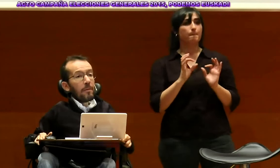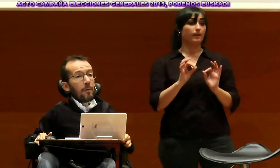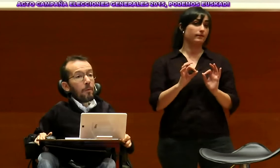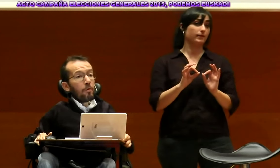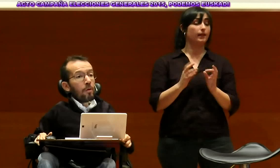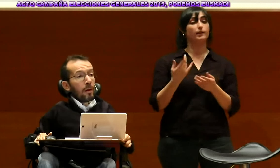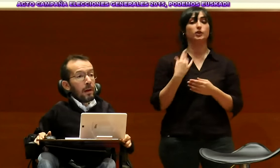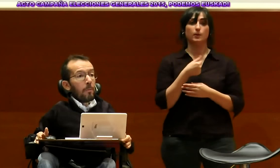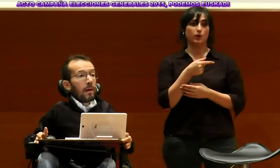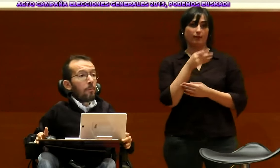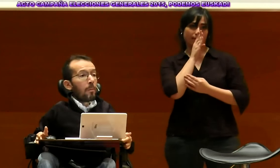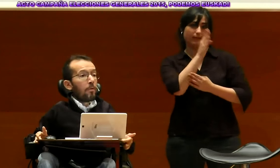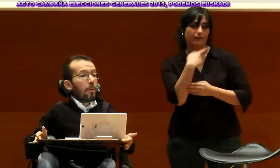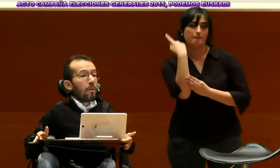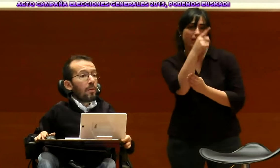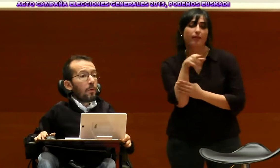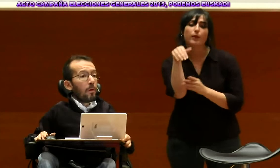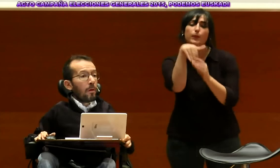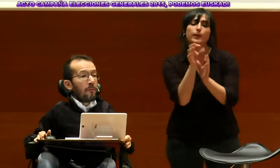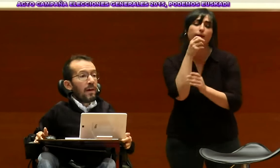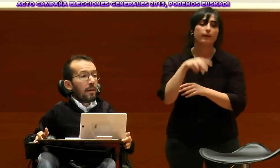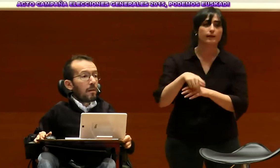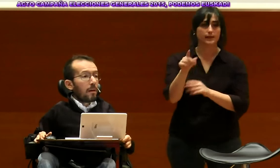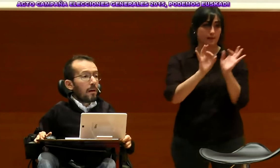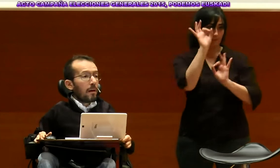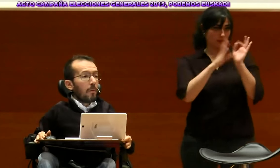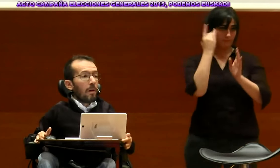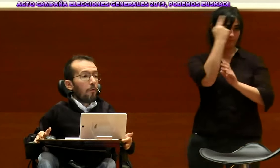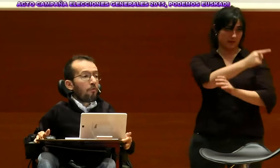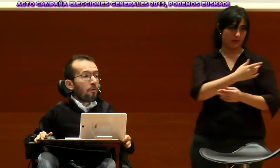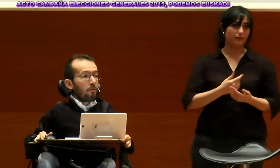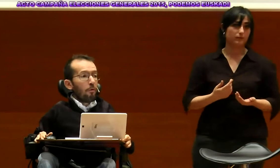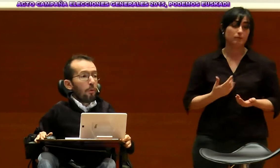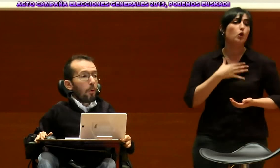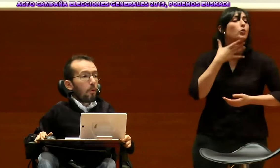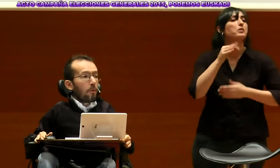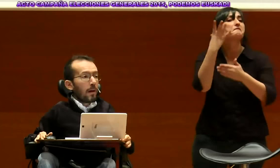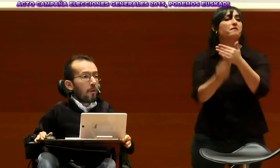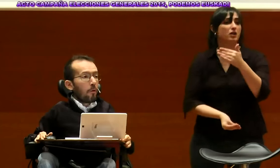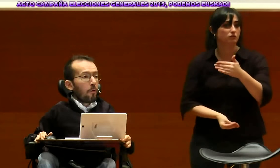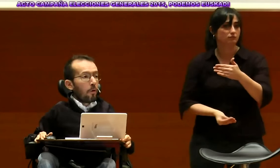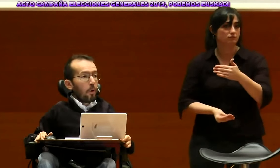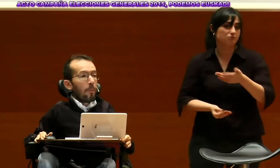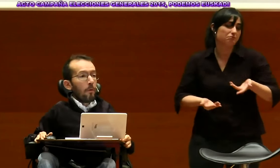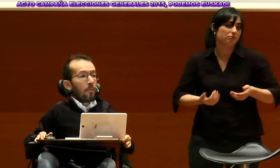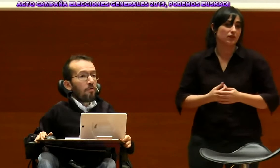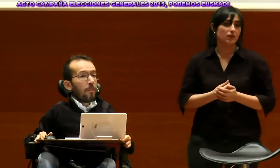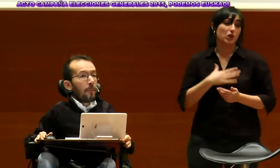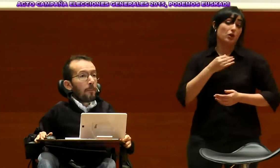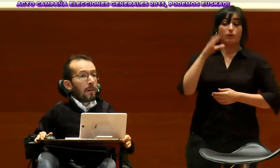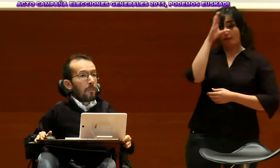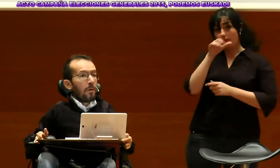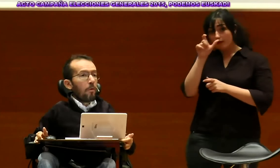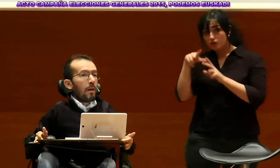estimación de voto, en un momento de ebullición falla. Aunque los sociólogos lo hagan lo mejor